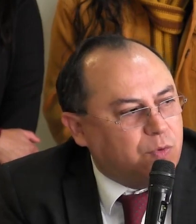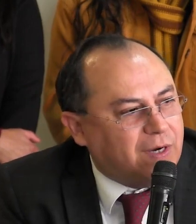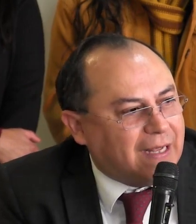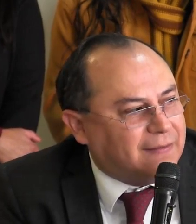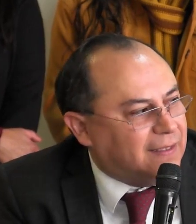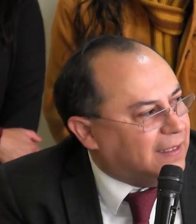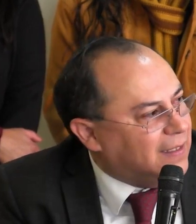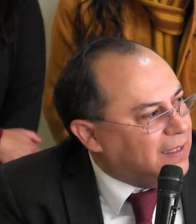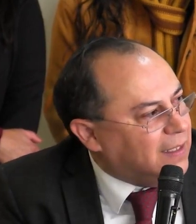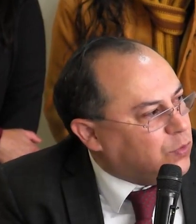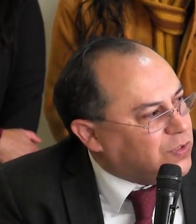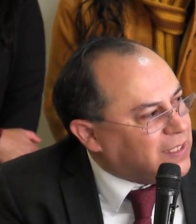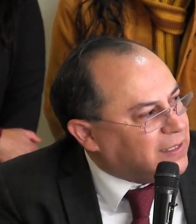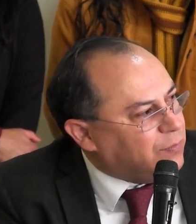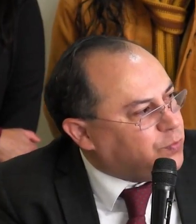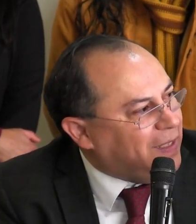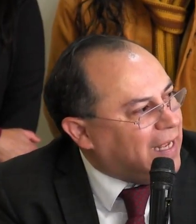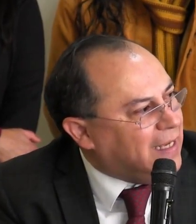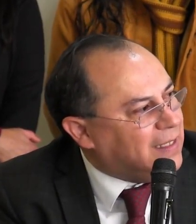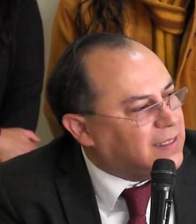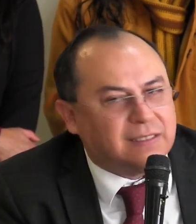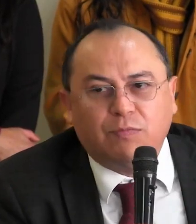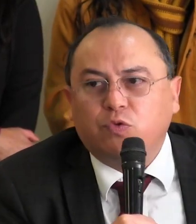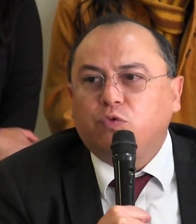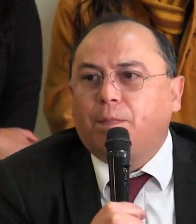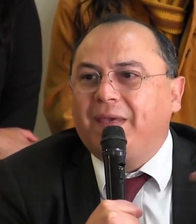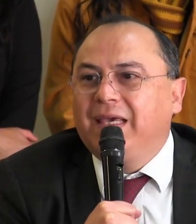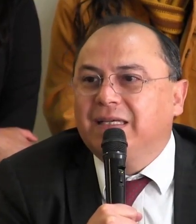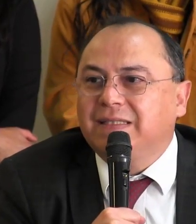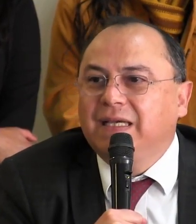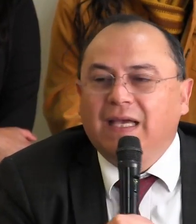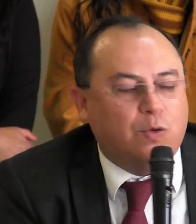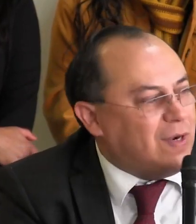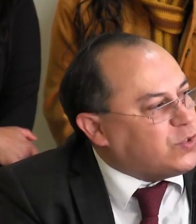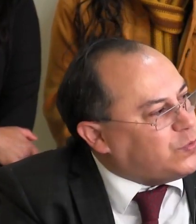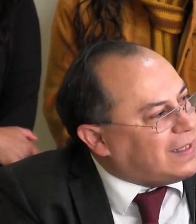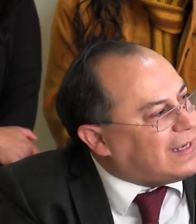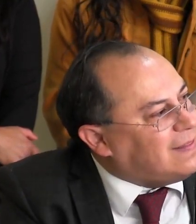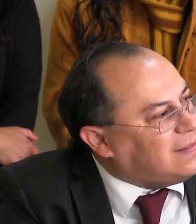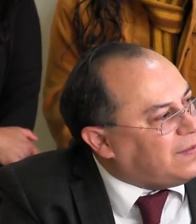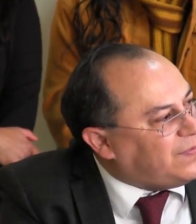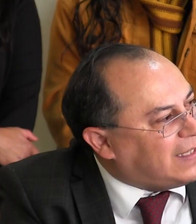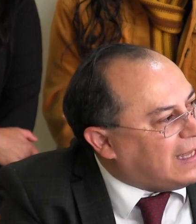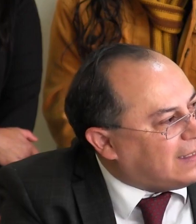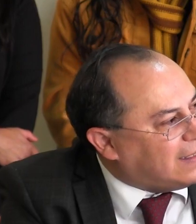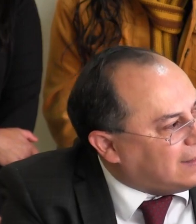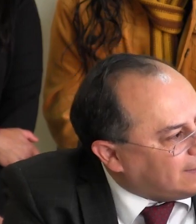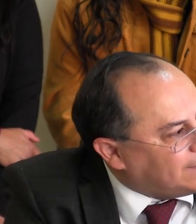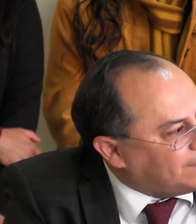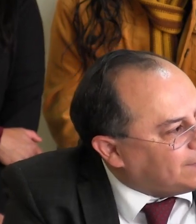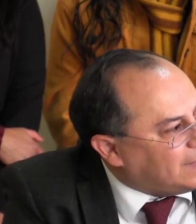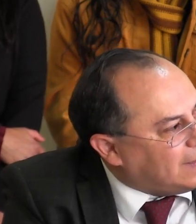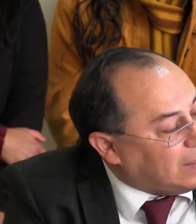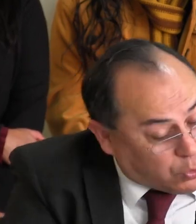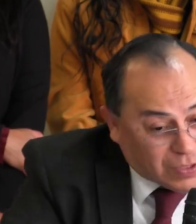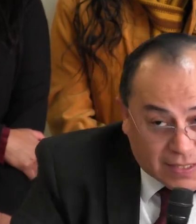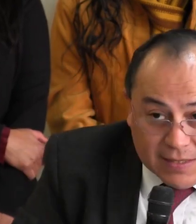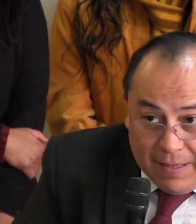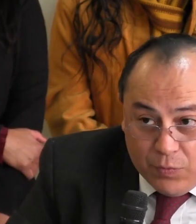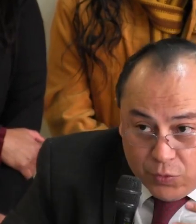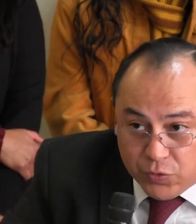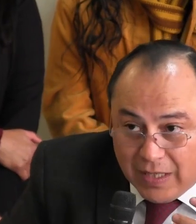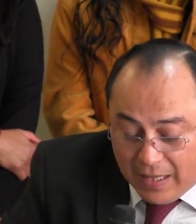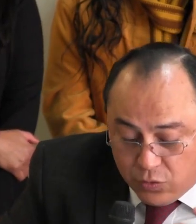planeación democrática. Y entonces hacemos pilares y hacemos utopías en una ciudad gentrificada.